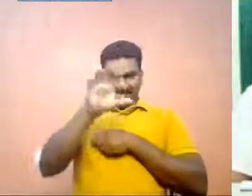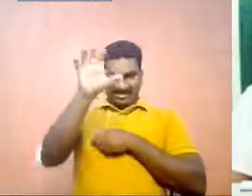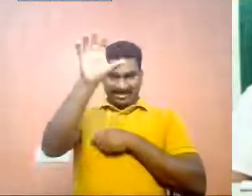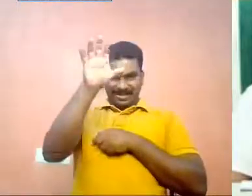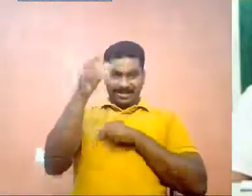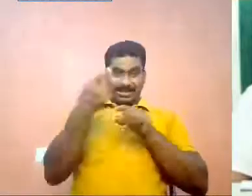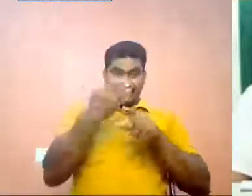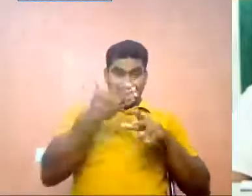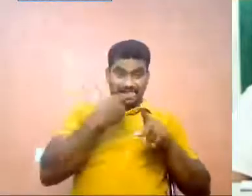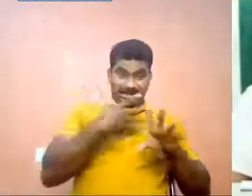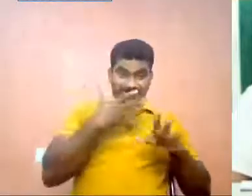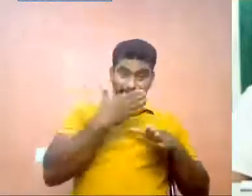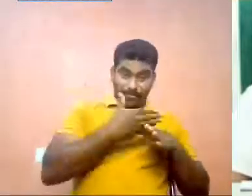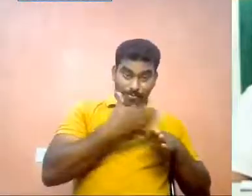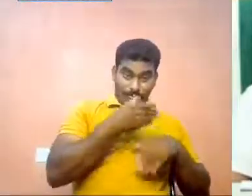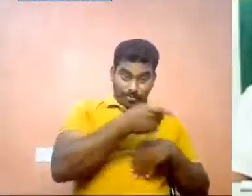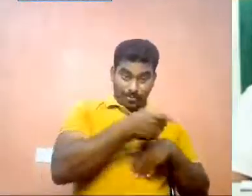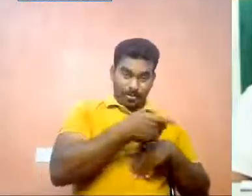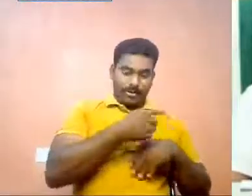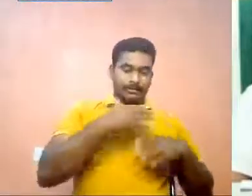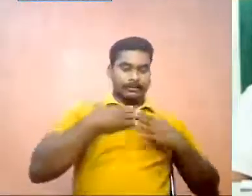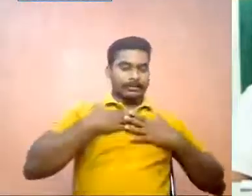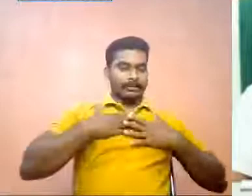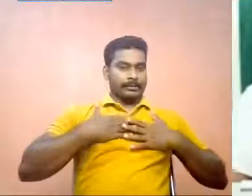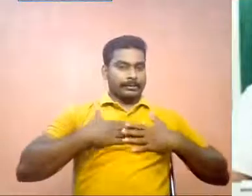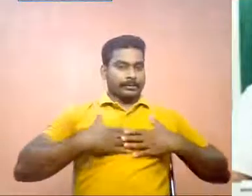ഒരുക്കണമെന്നുള്ളതാണ് കണ്ടിട്ടുള്ളത്.